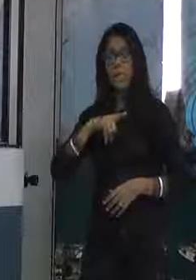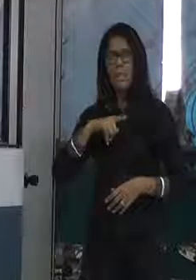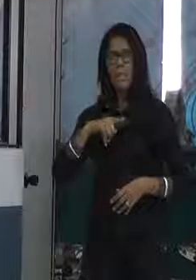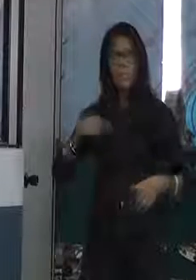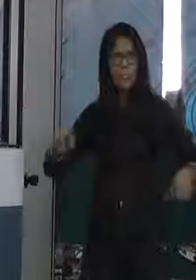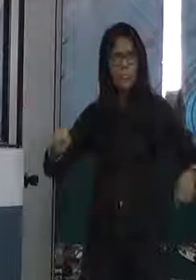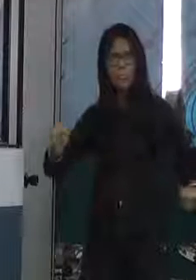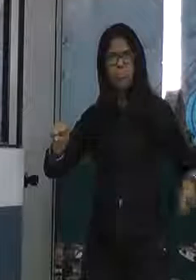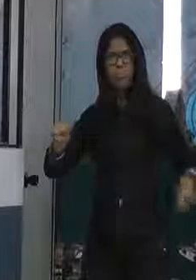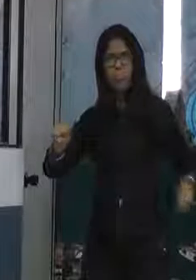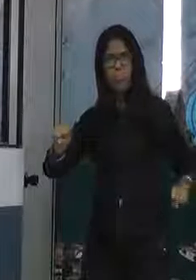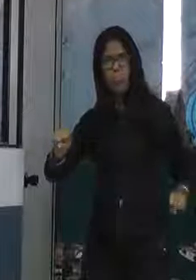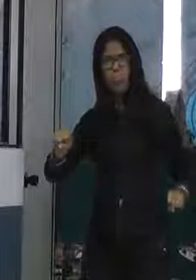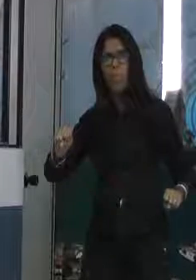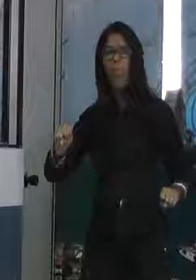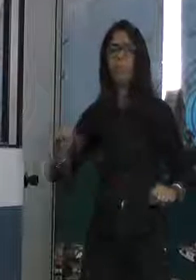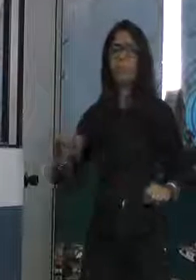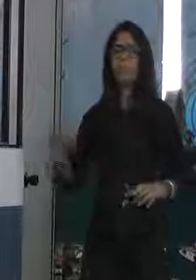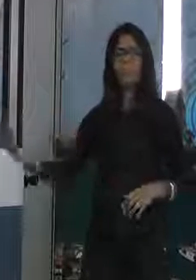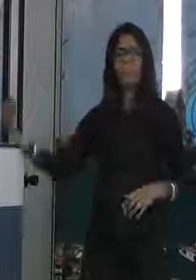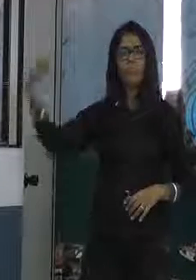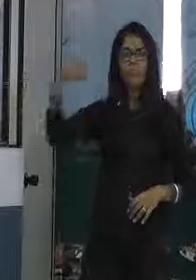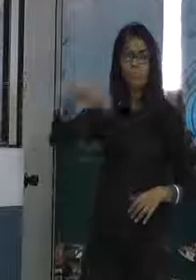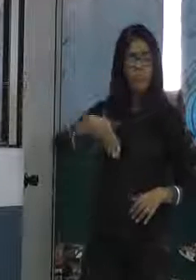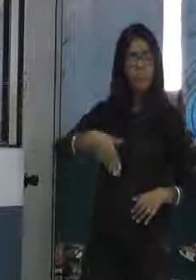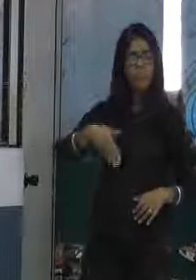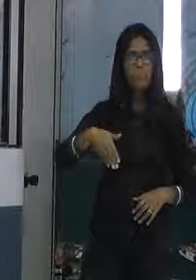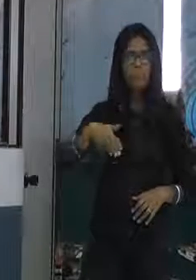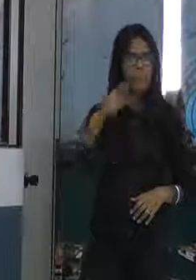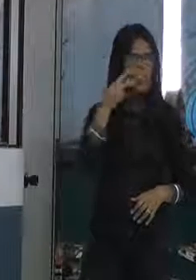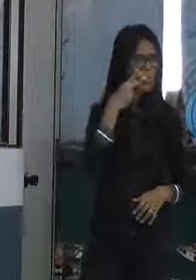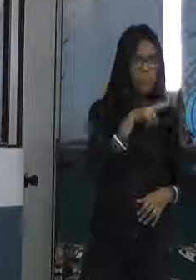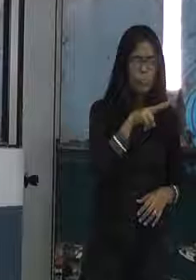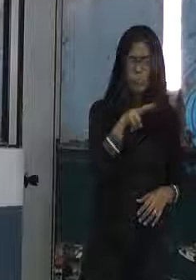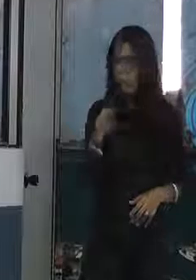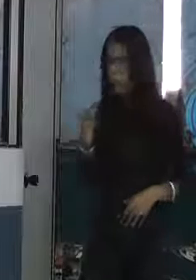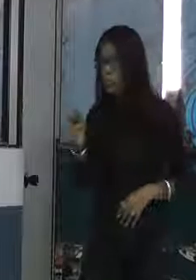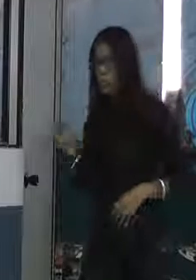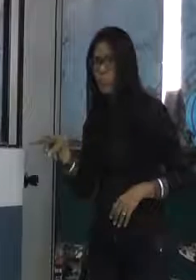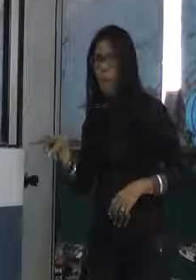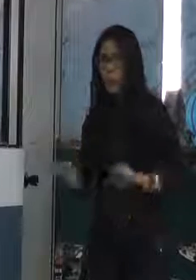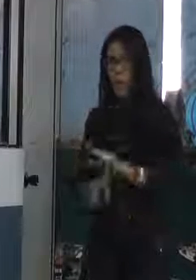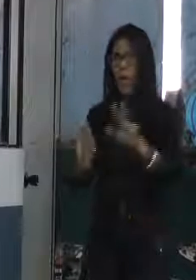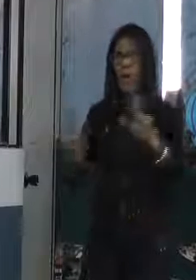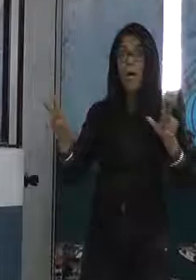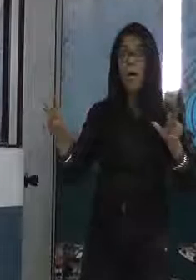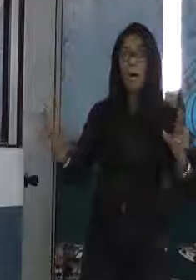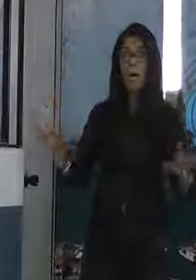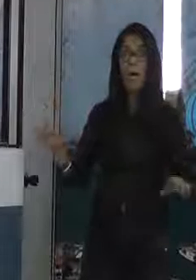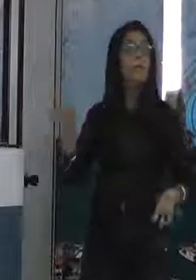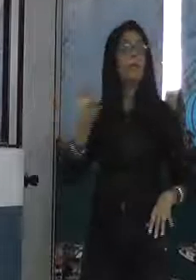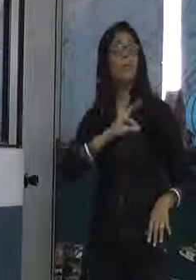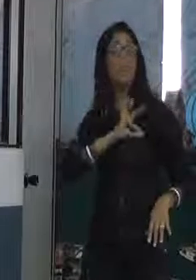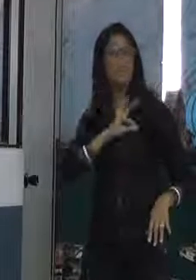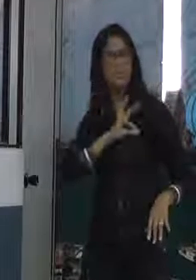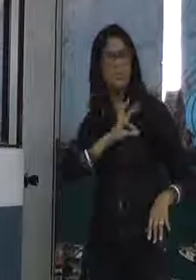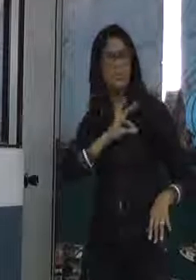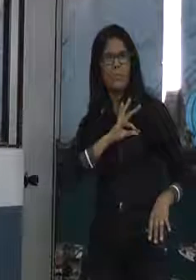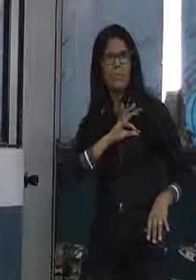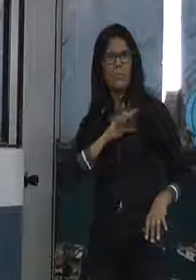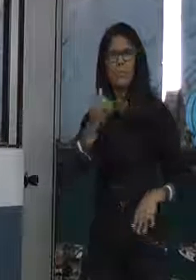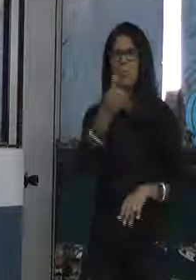motos, chega aí para abordagem, aí 10, 15 homens motorizados. Claro que a 68, 69, 70 aqui em